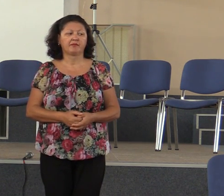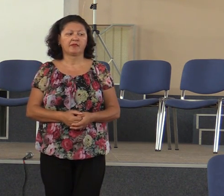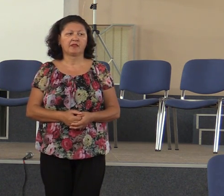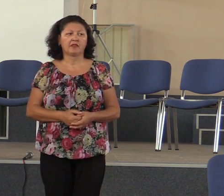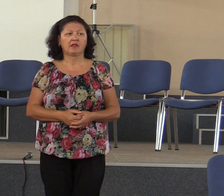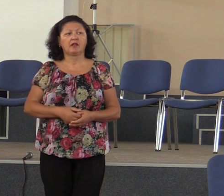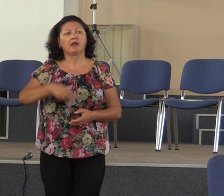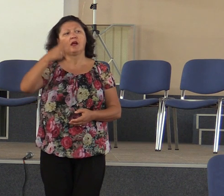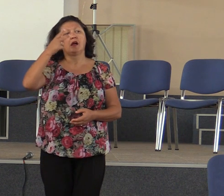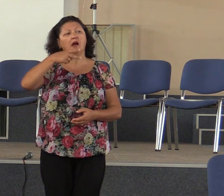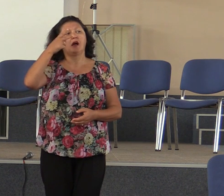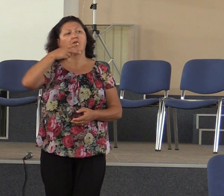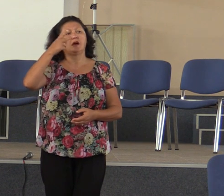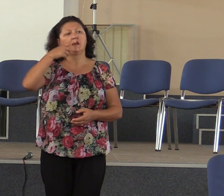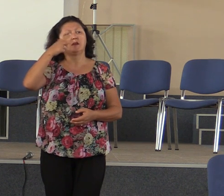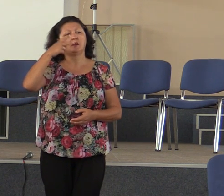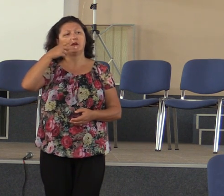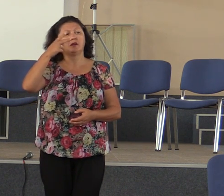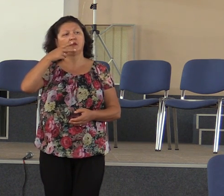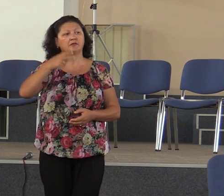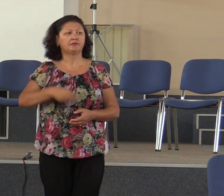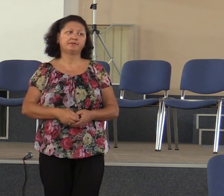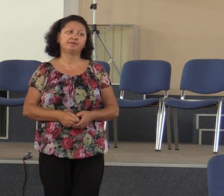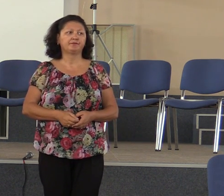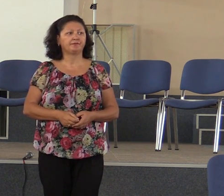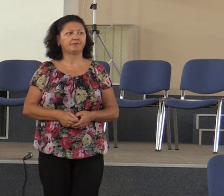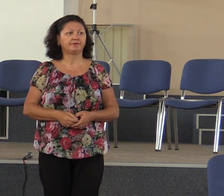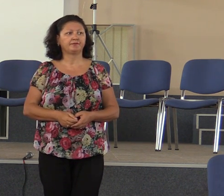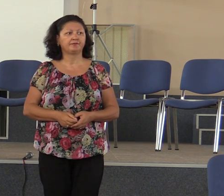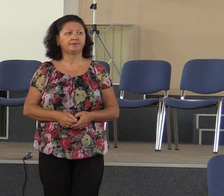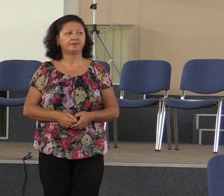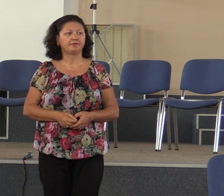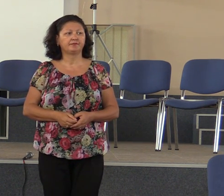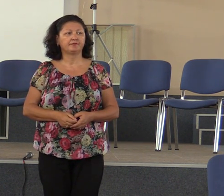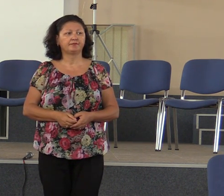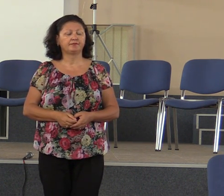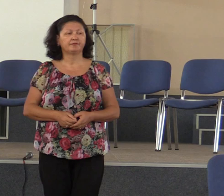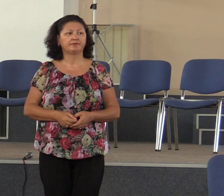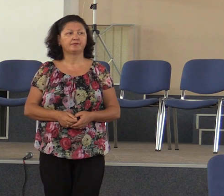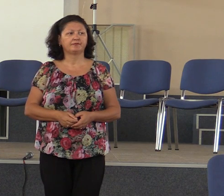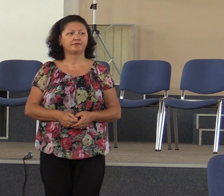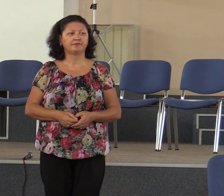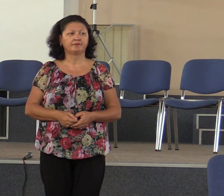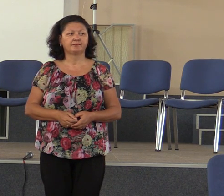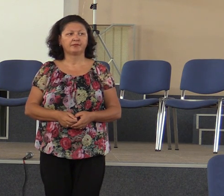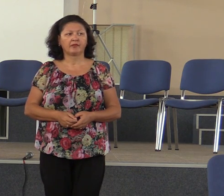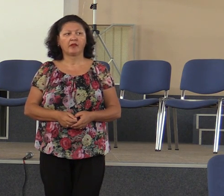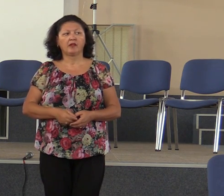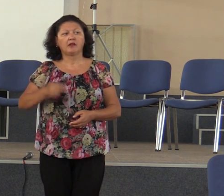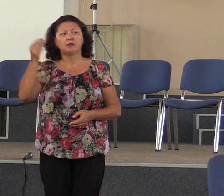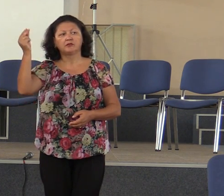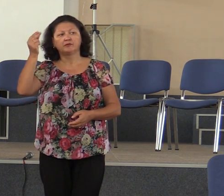O a doua asigurare. Dumnezeu îl așează într-un loc pe Ilie, unde nu